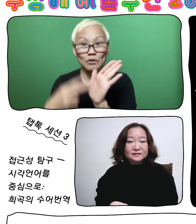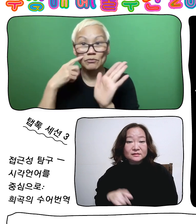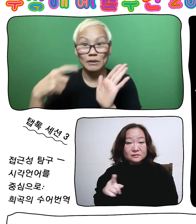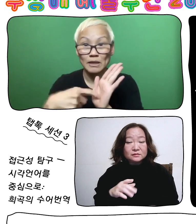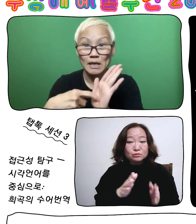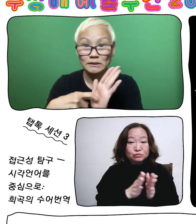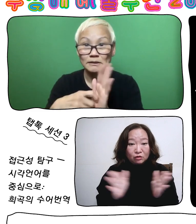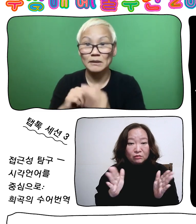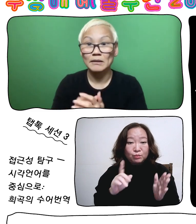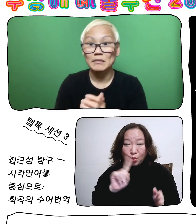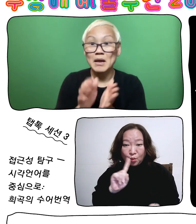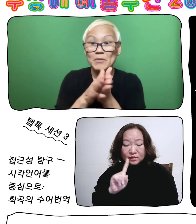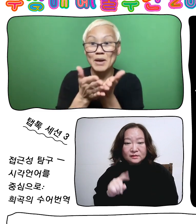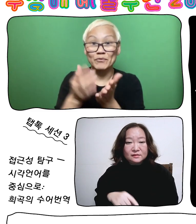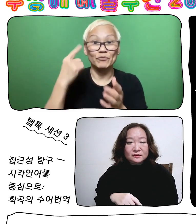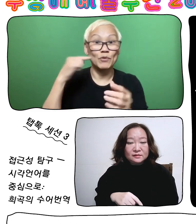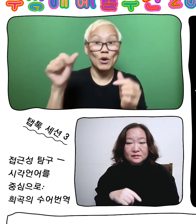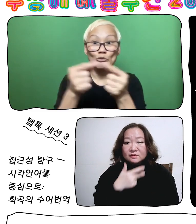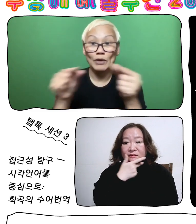알파벳 표가